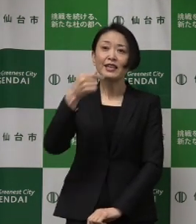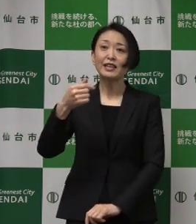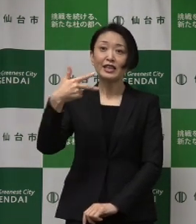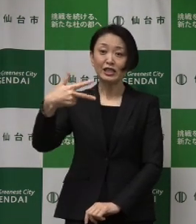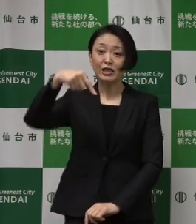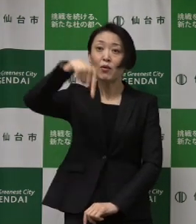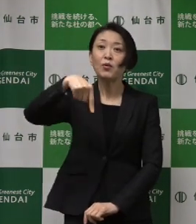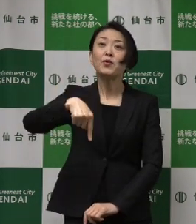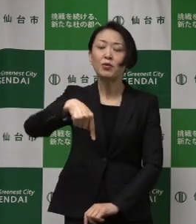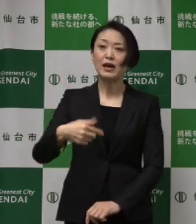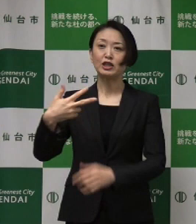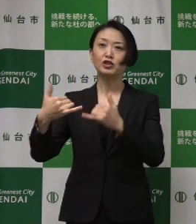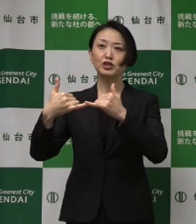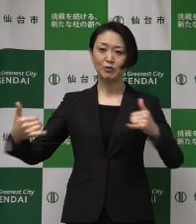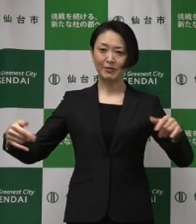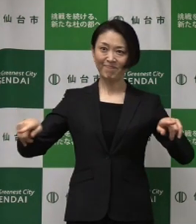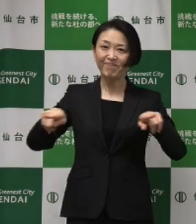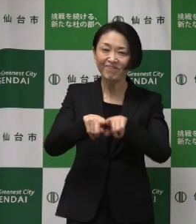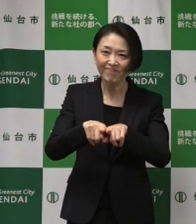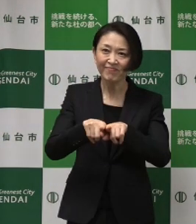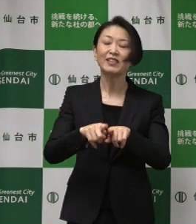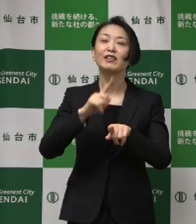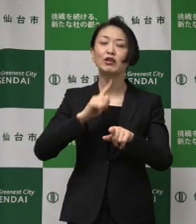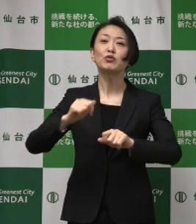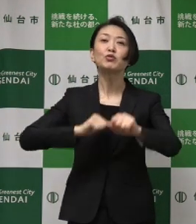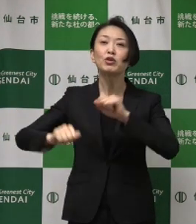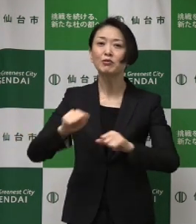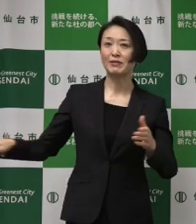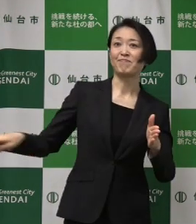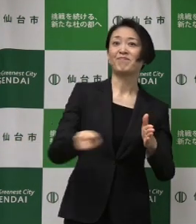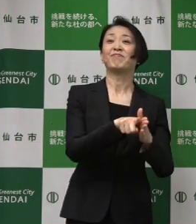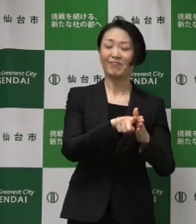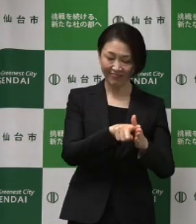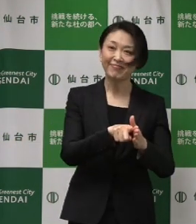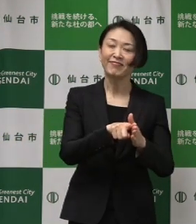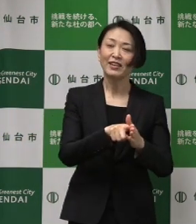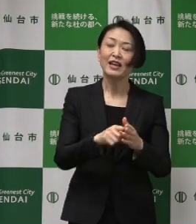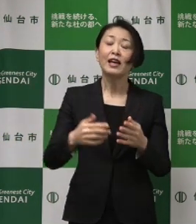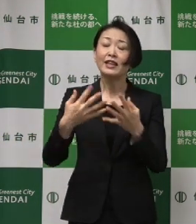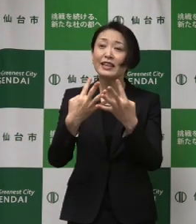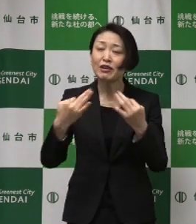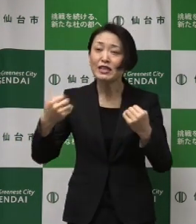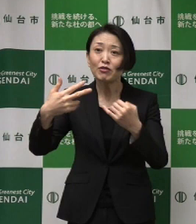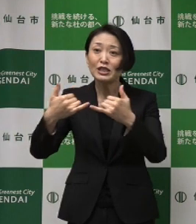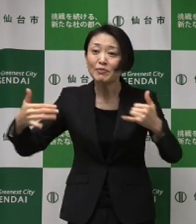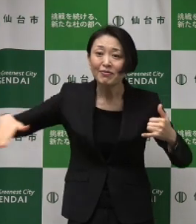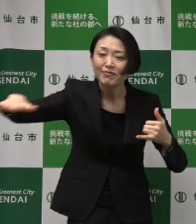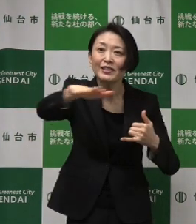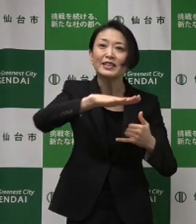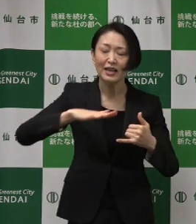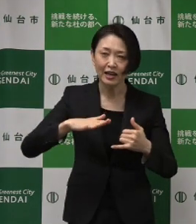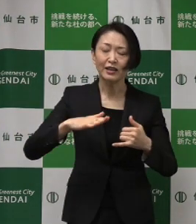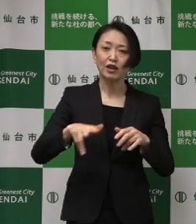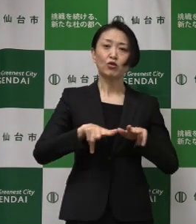というふうに言われて、もう久しいことになってます。多くの市民の方々が行